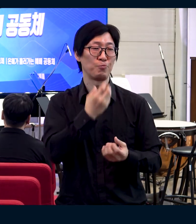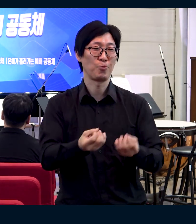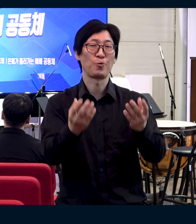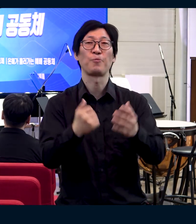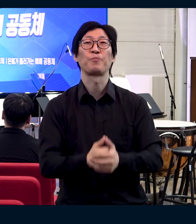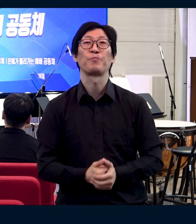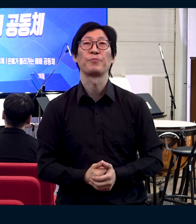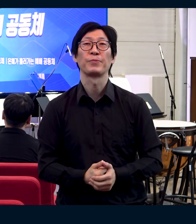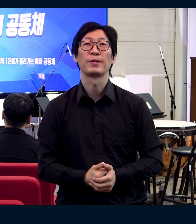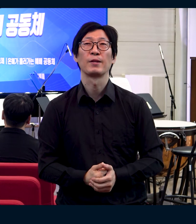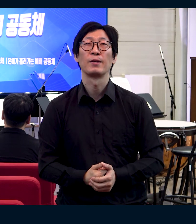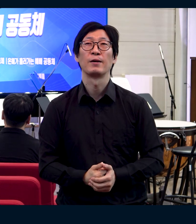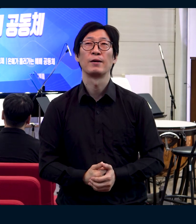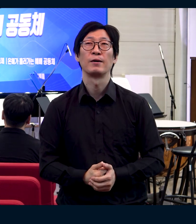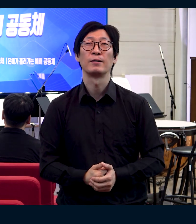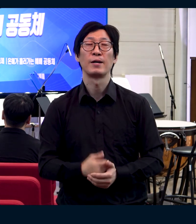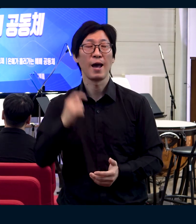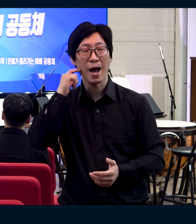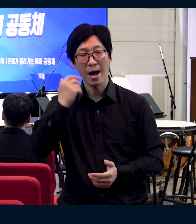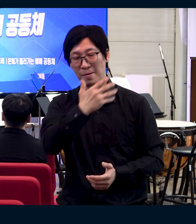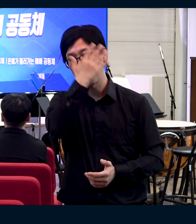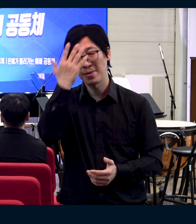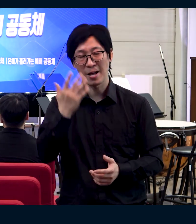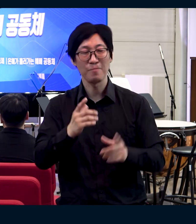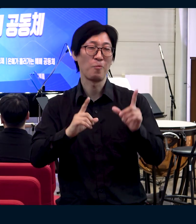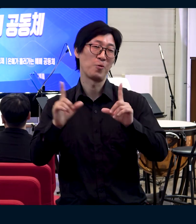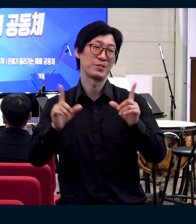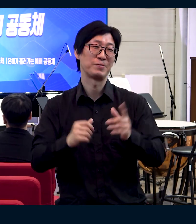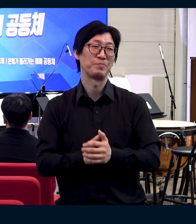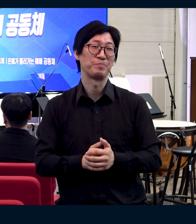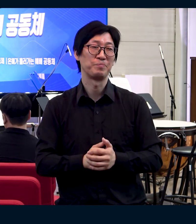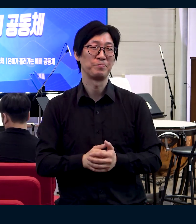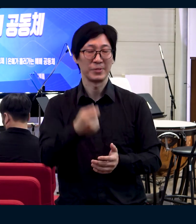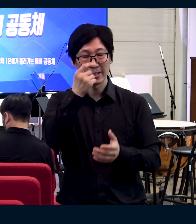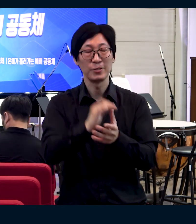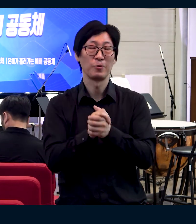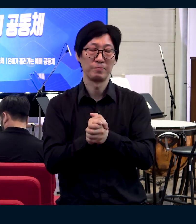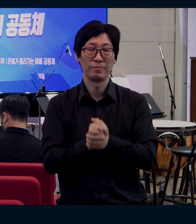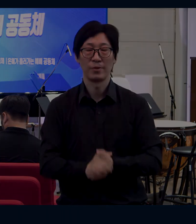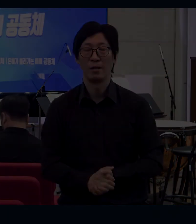그게 진짜 맞는 거예요. 그게 아름다운 것입니다. 기도하겠습니다.